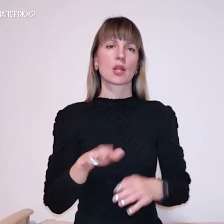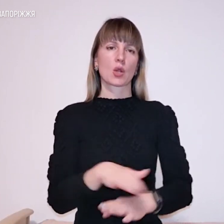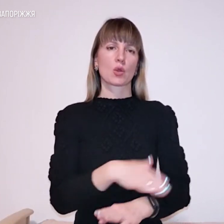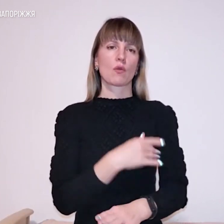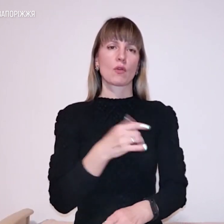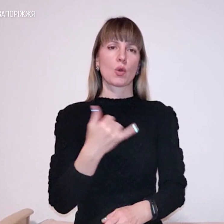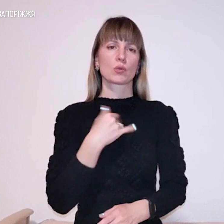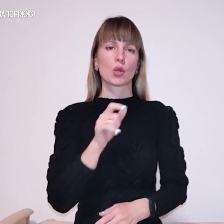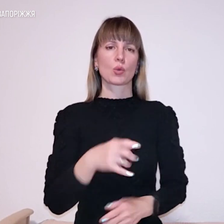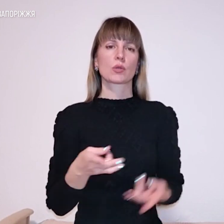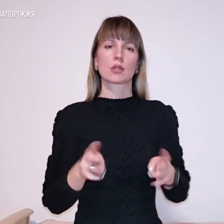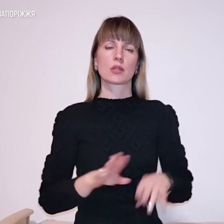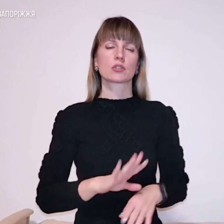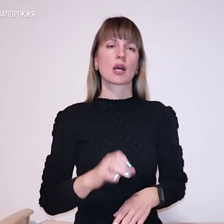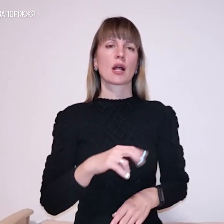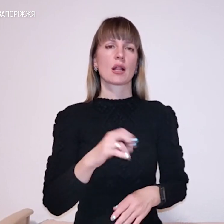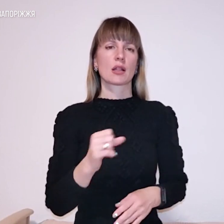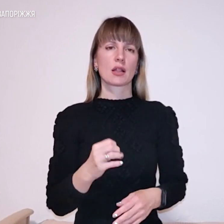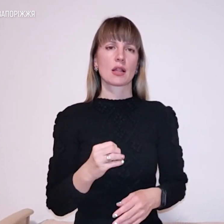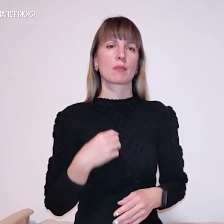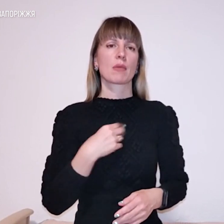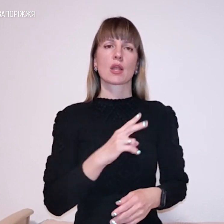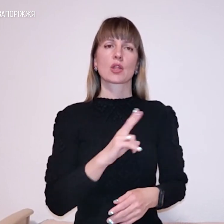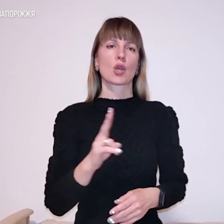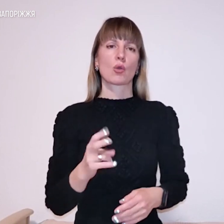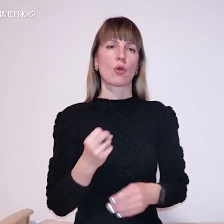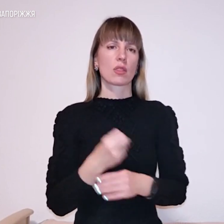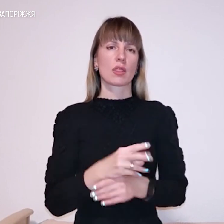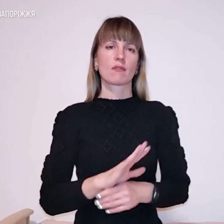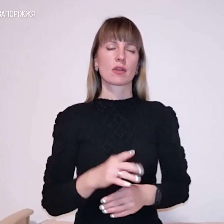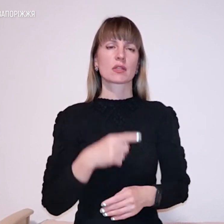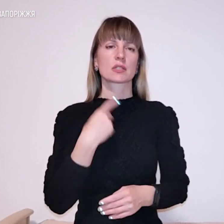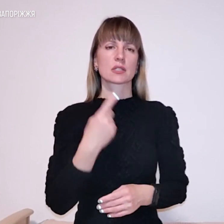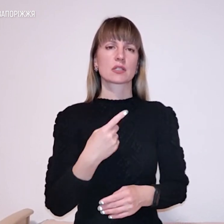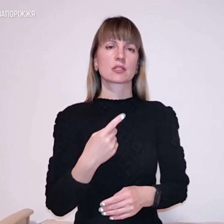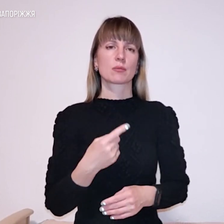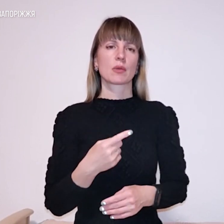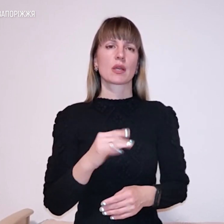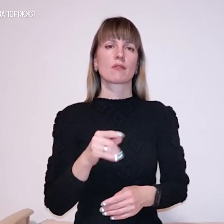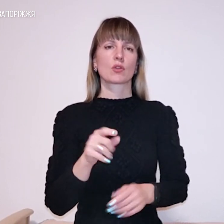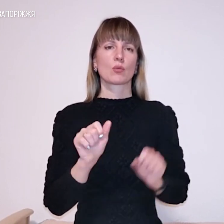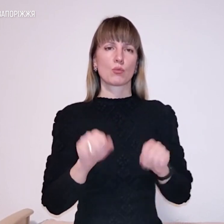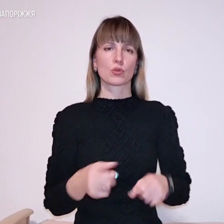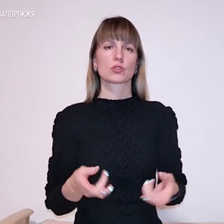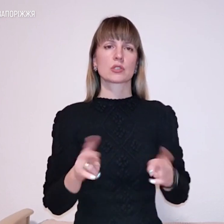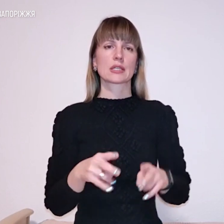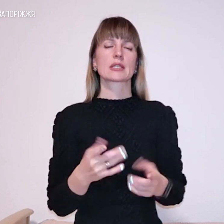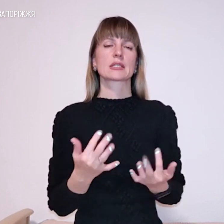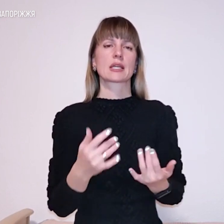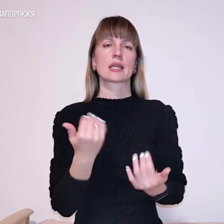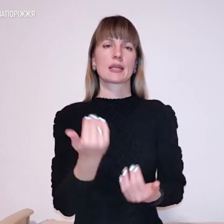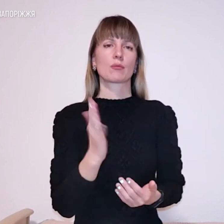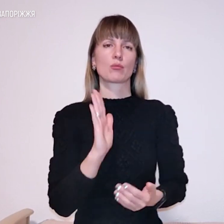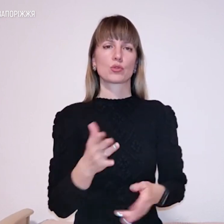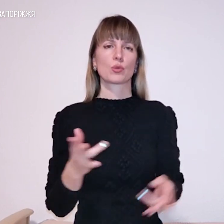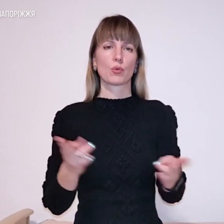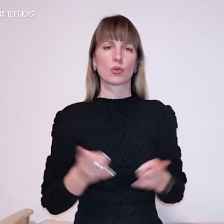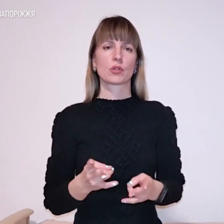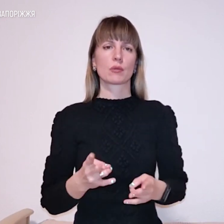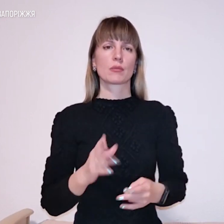не залишаються. Але, звичайно, ми нікого не ганяємо, скажімо так, і вони можуть залишатися тільки, скільки їм потрібно. Валерія згадує,